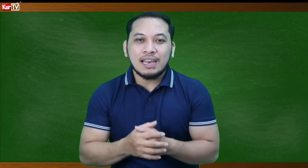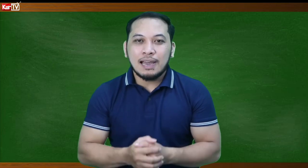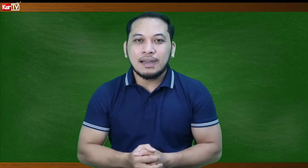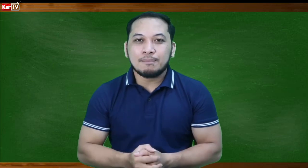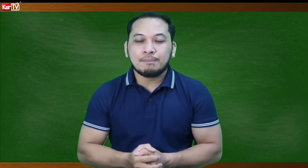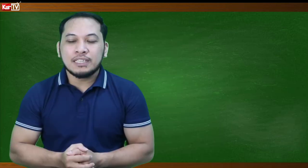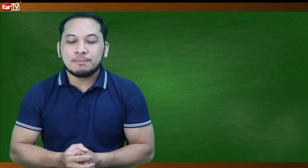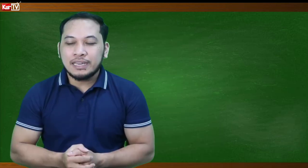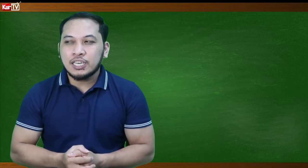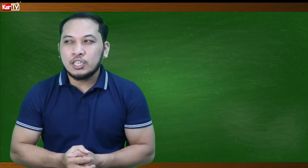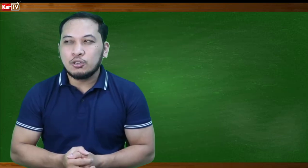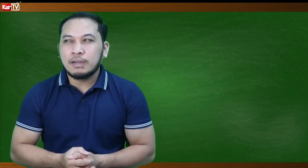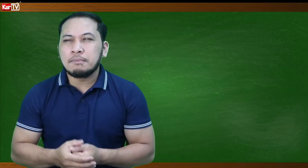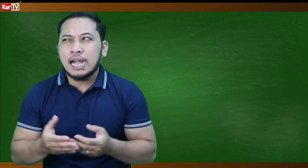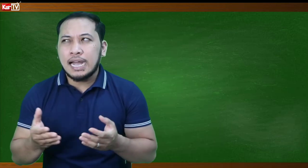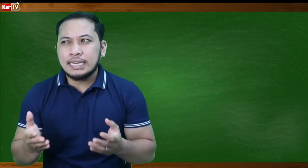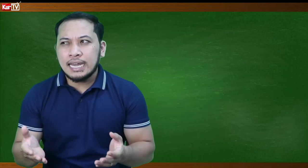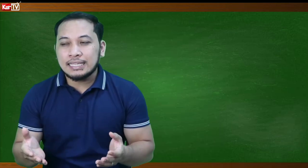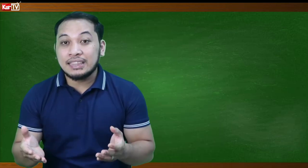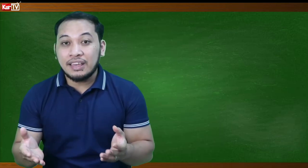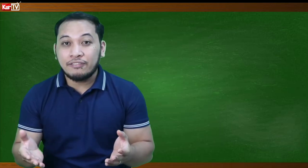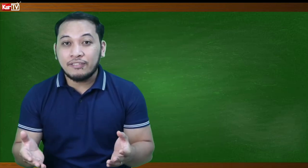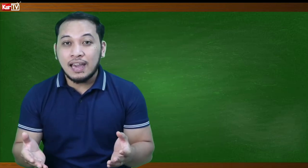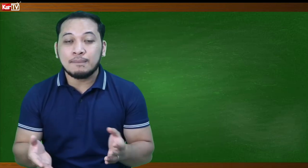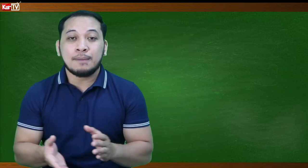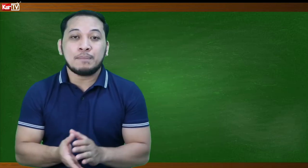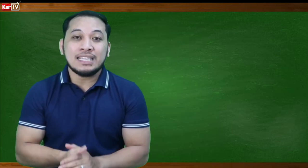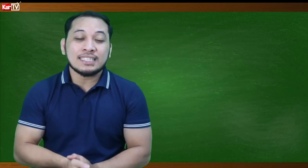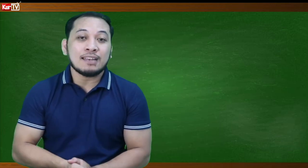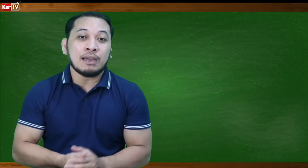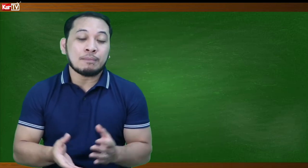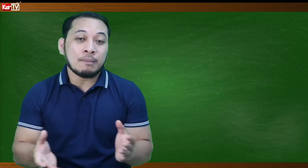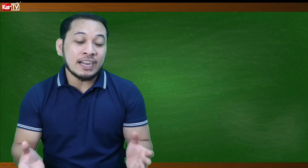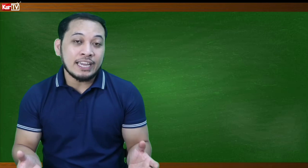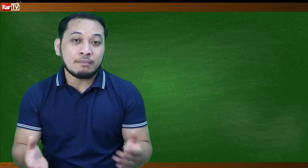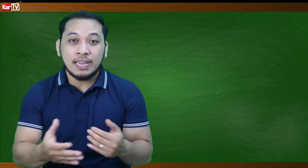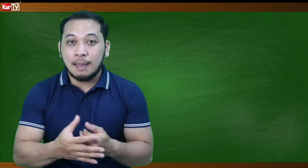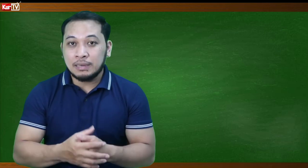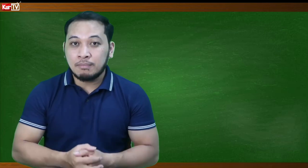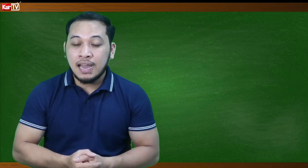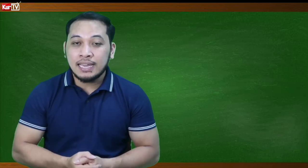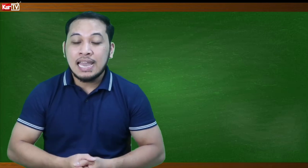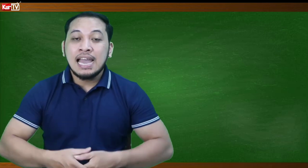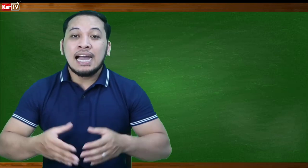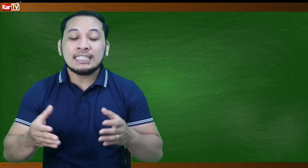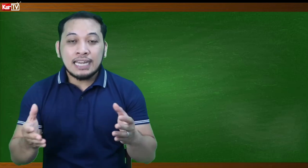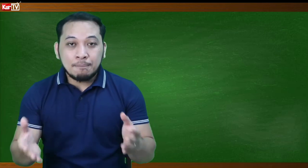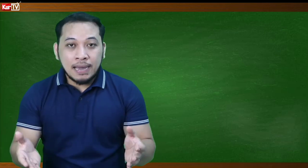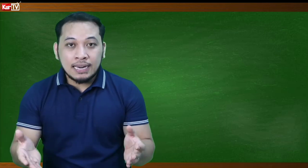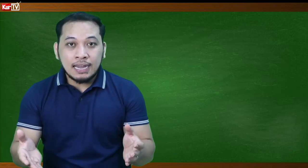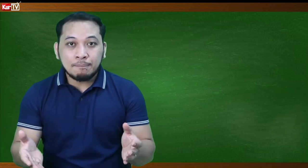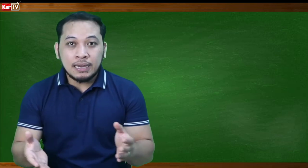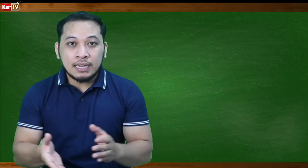malaman especially yung may mga anak na deaf nga, may pinsan, may pamangkin, may kapitbahay at saka para kapag